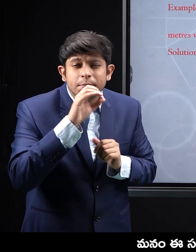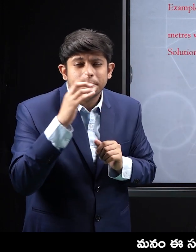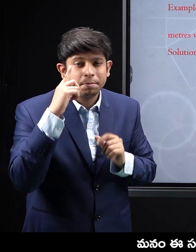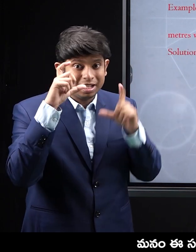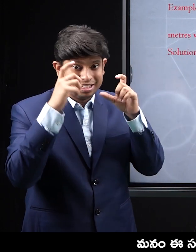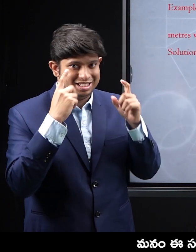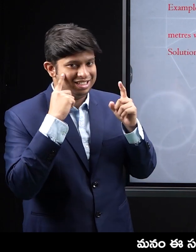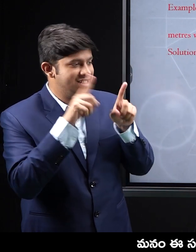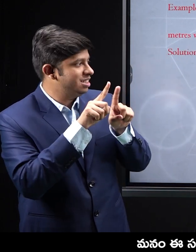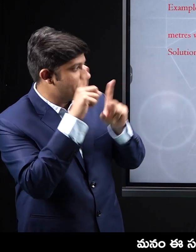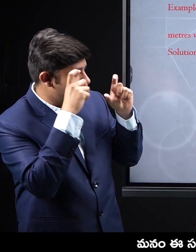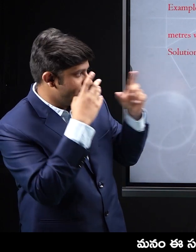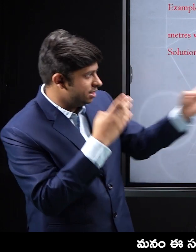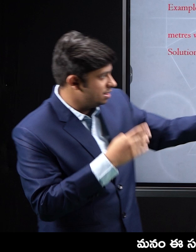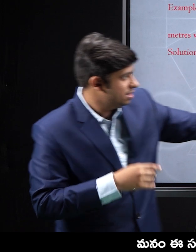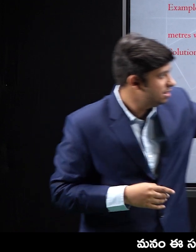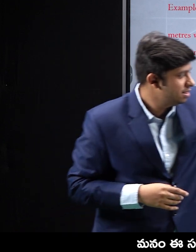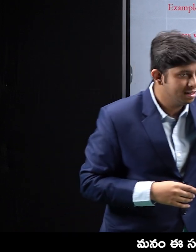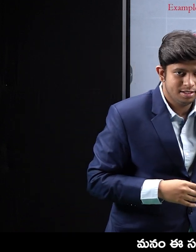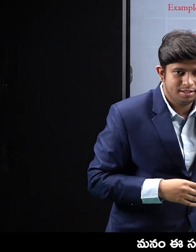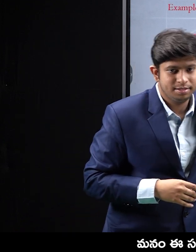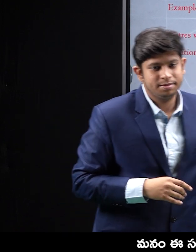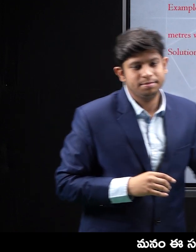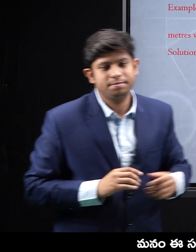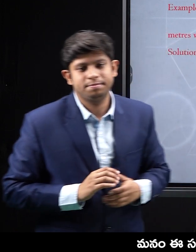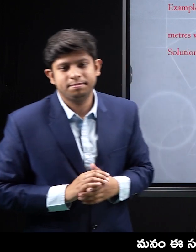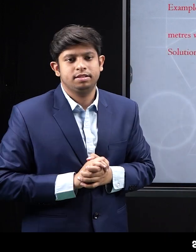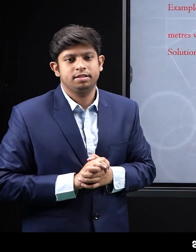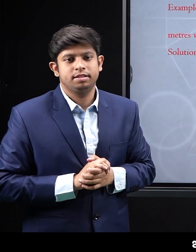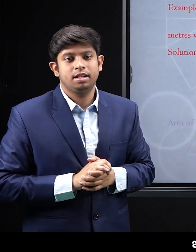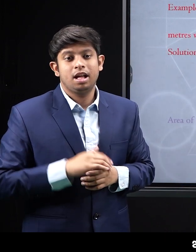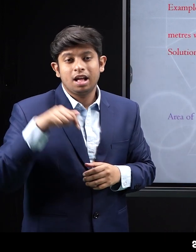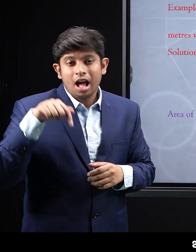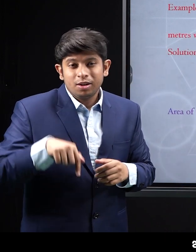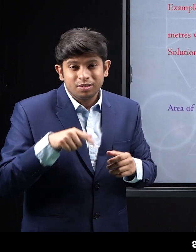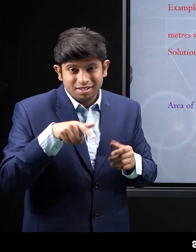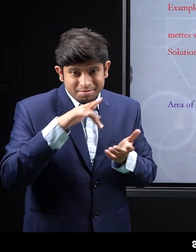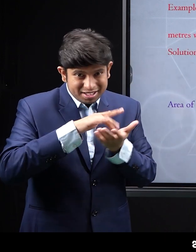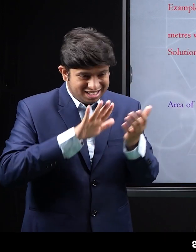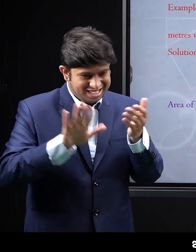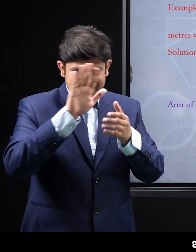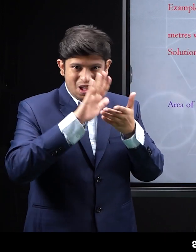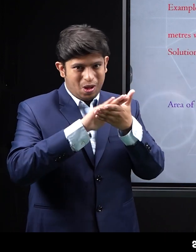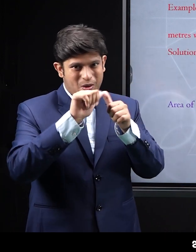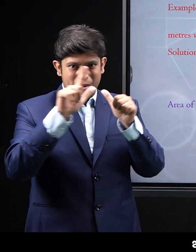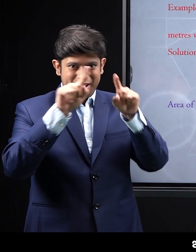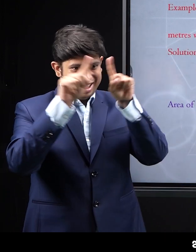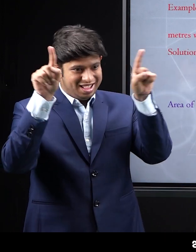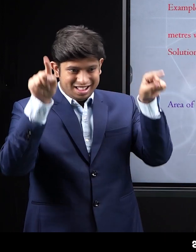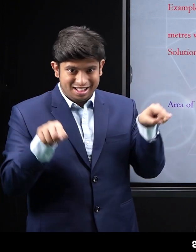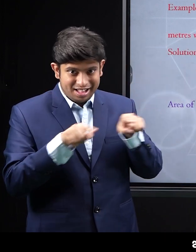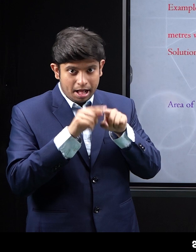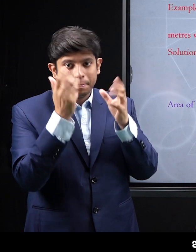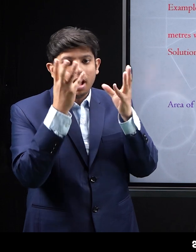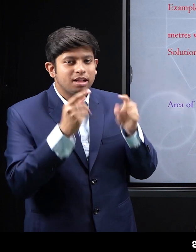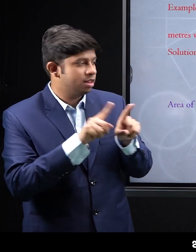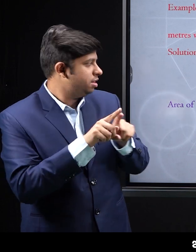క్రింది చిత్రంలో ఉన్నట్లుగా చిత్రీకరించవచ్చు. ఇప్పుడు హాలు వైశాల్యం 3x + 4 ×